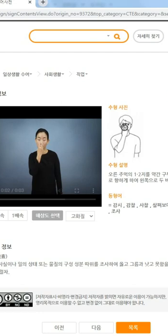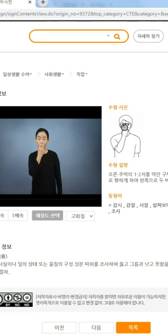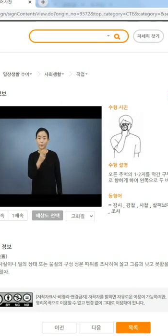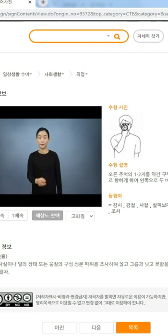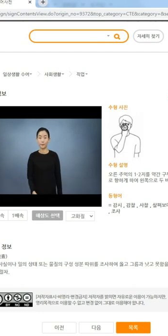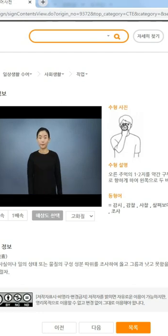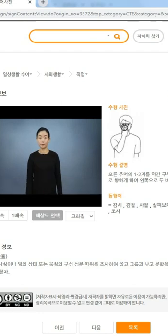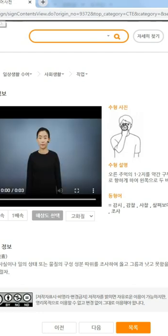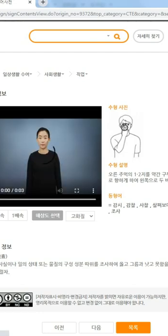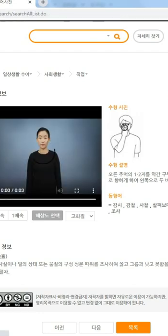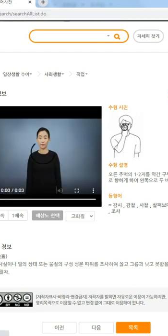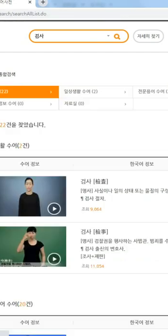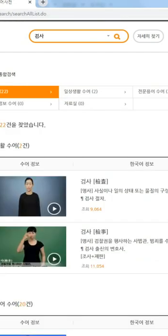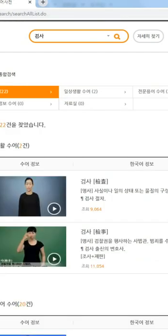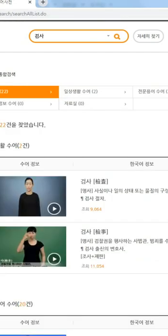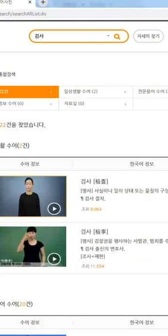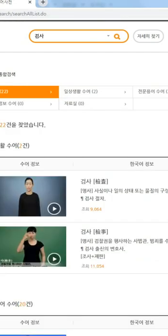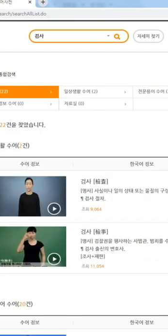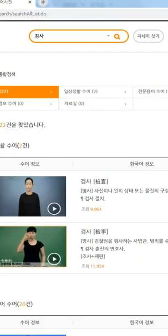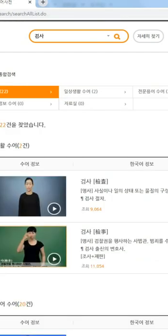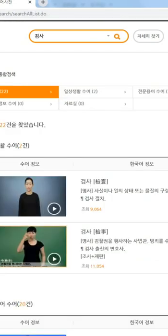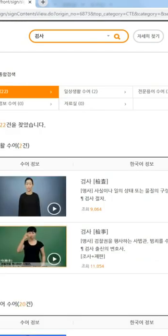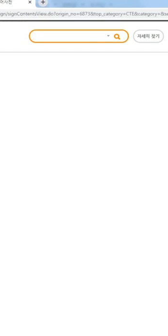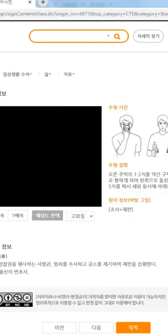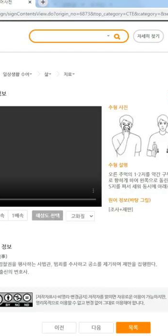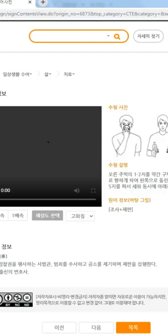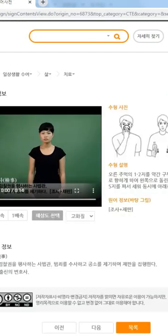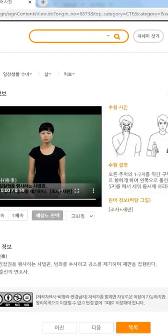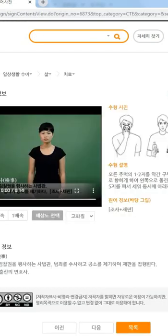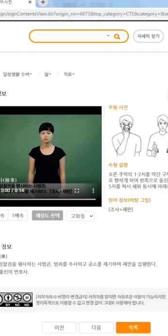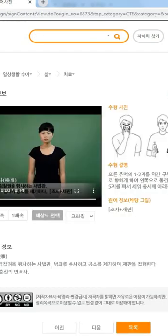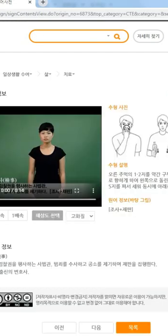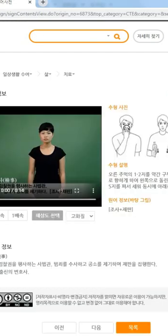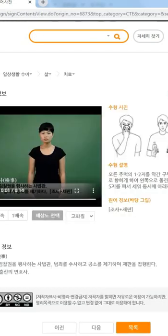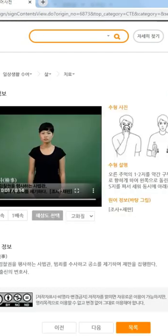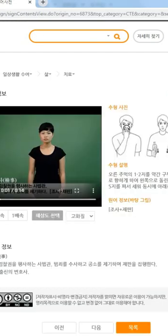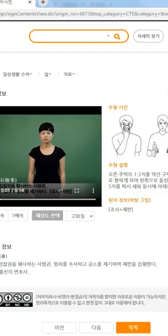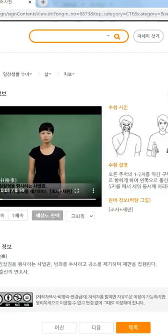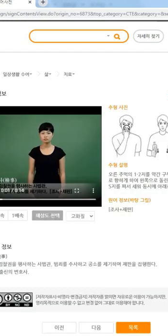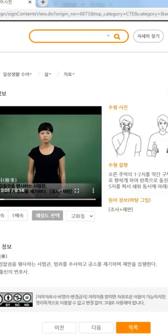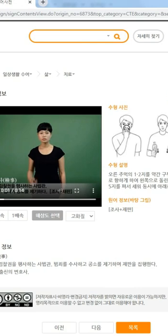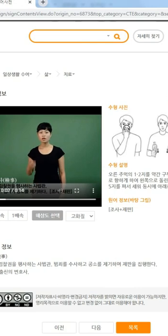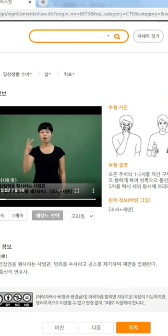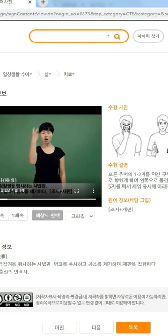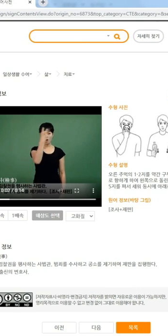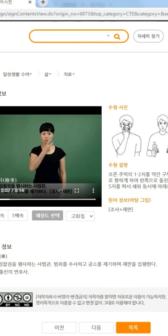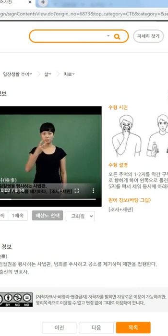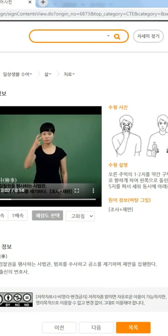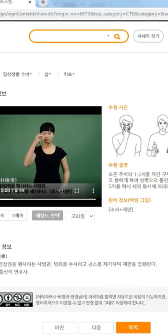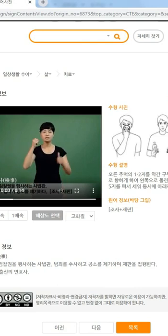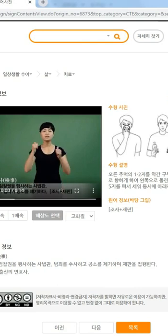이게 그러니까 법원에서 검사할 때 그 검사고, 이것도 검사고,